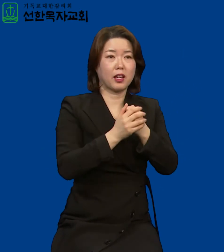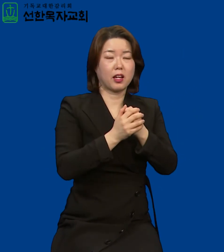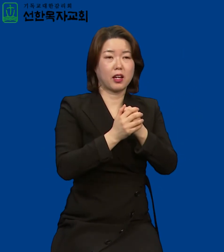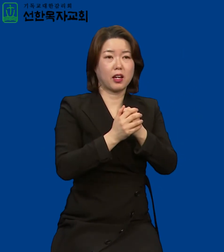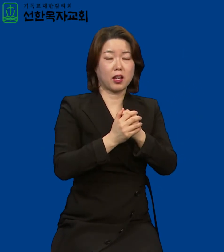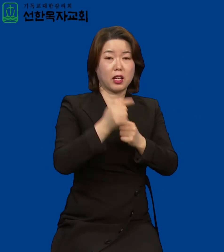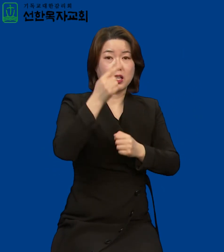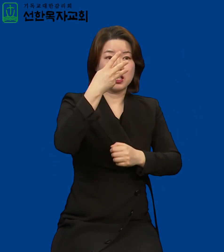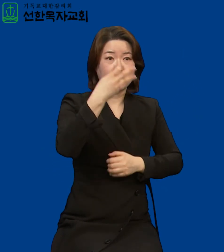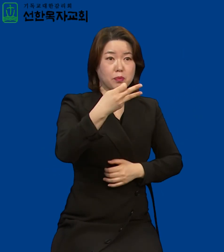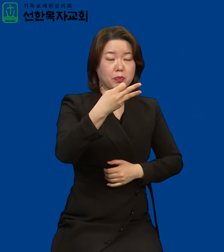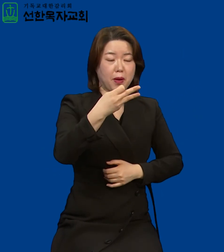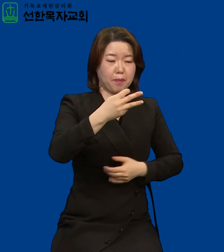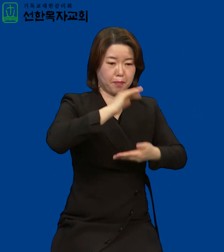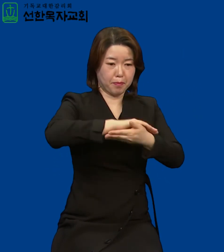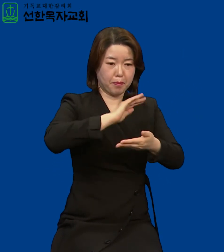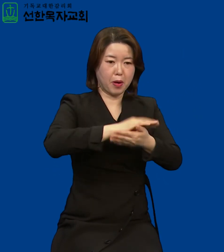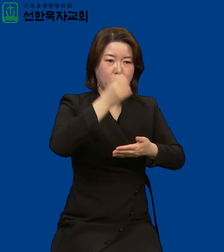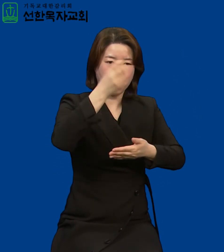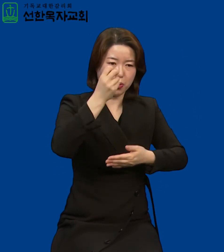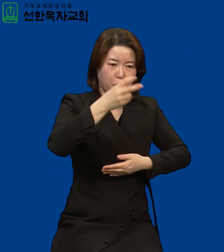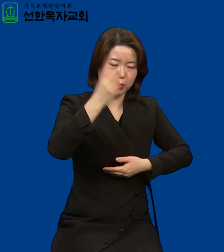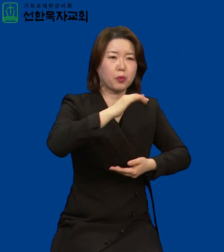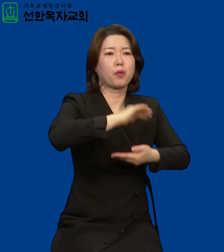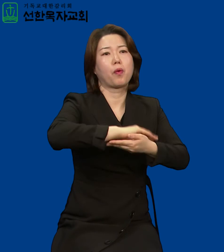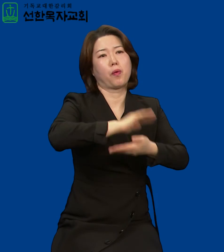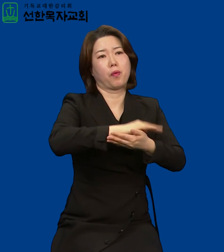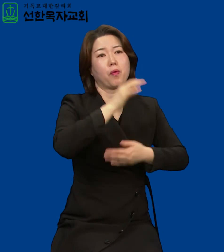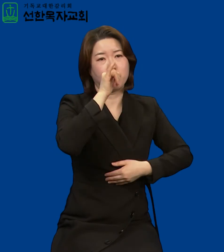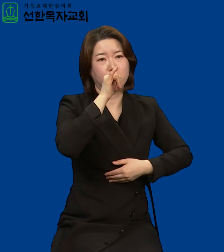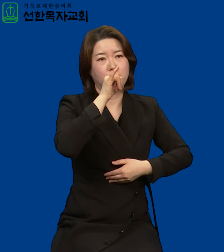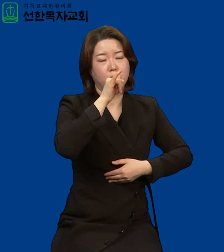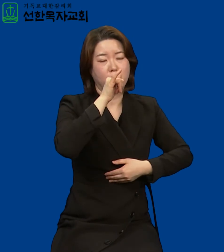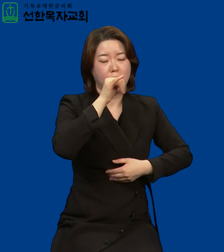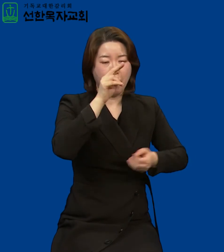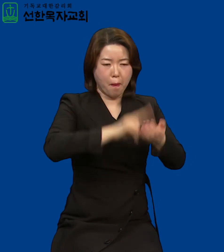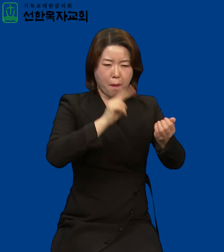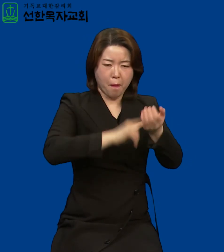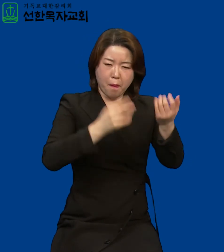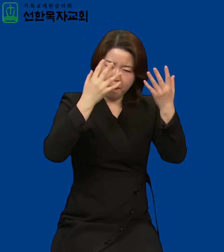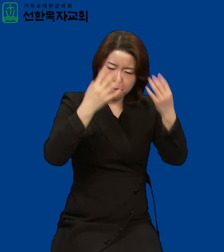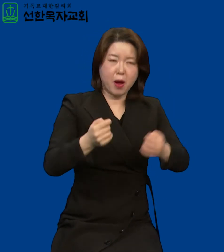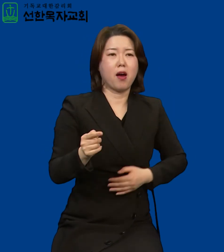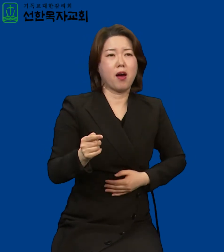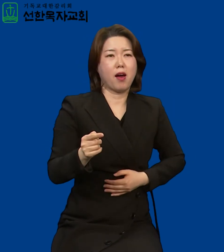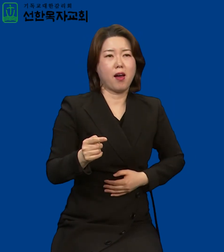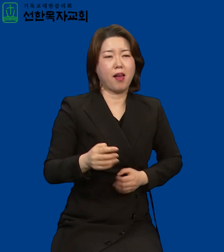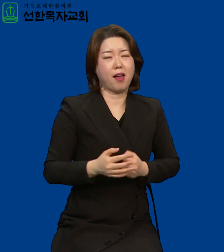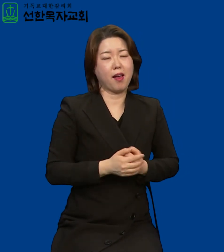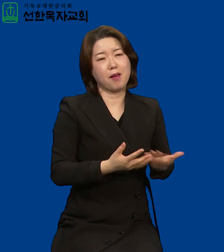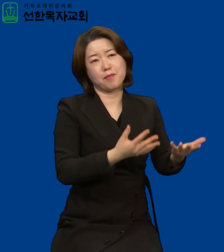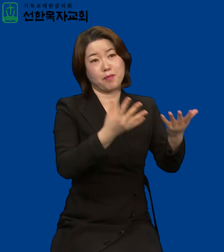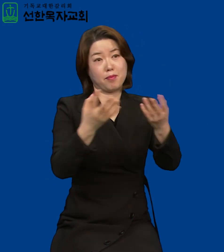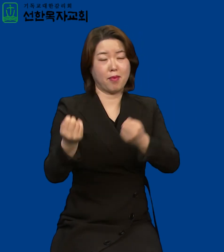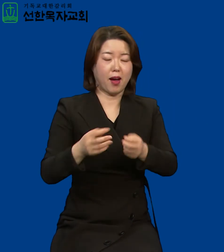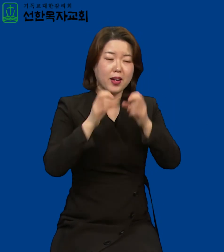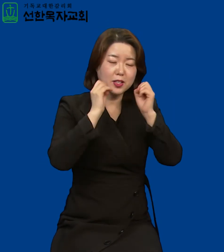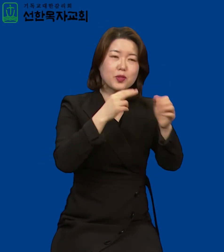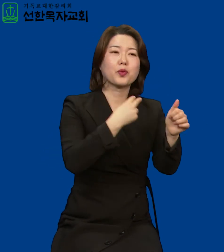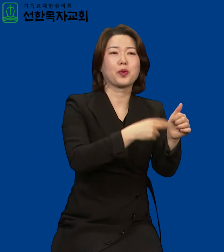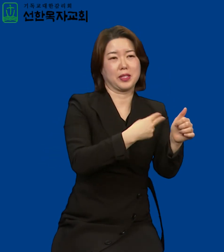무려 13쇄나 인쇄를 해야 했습니다. 얼마나 많이 팔렸는지. 많은